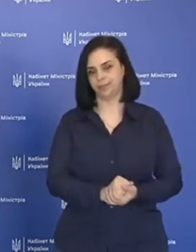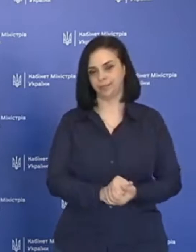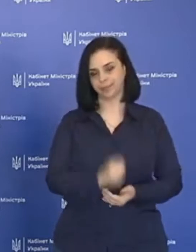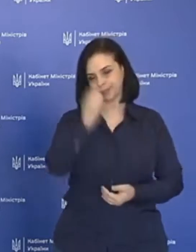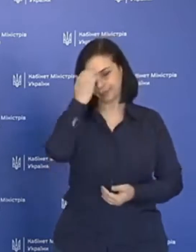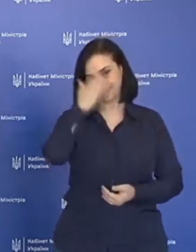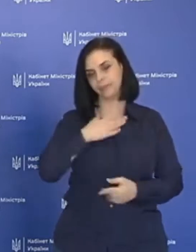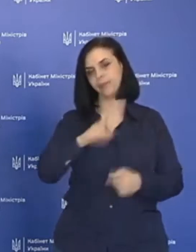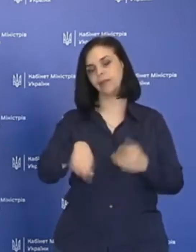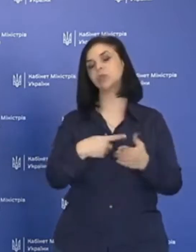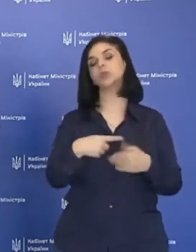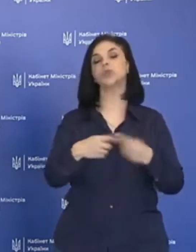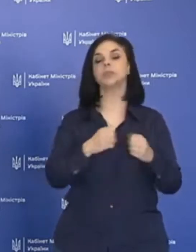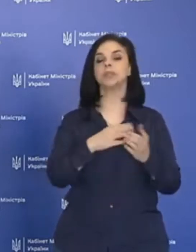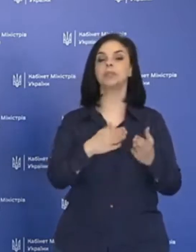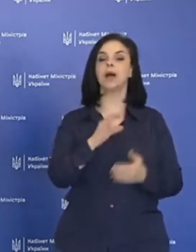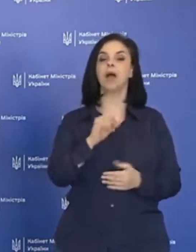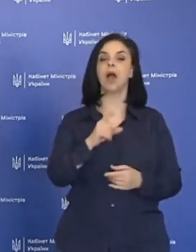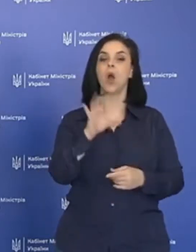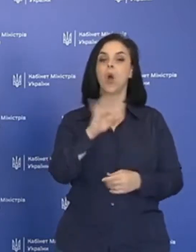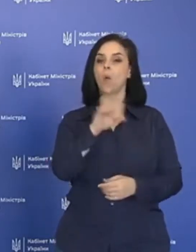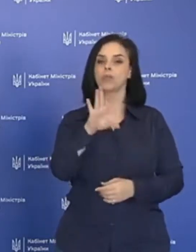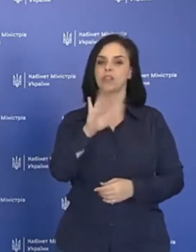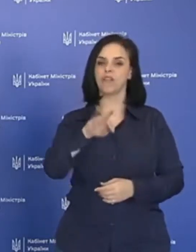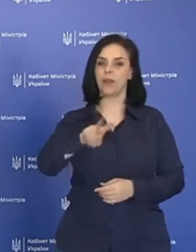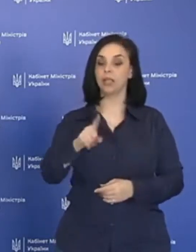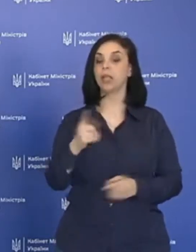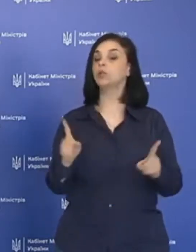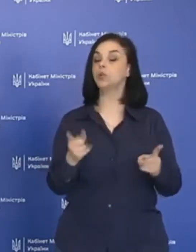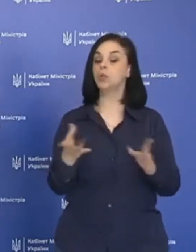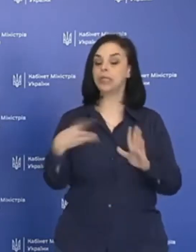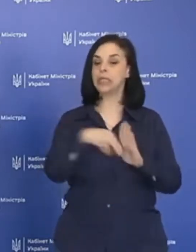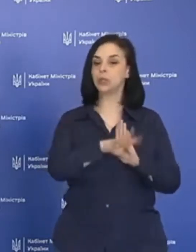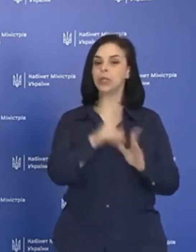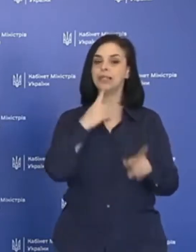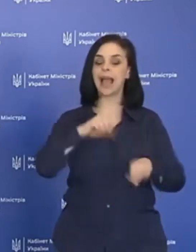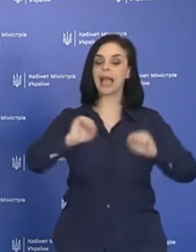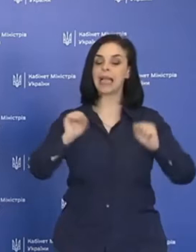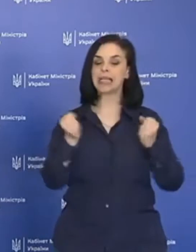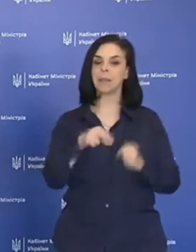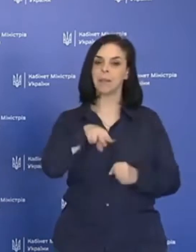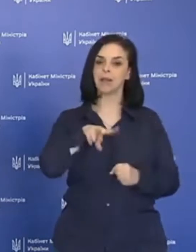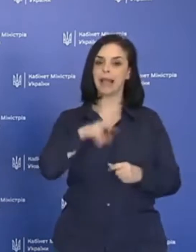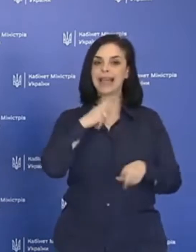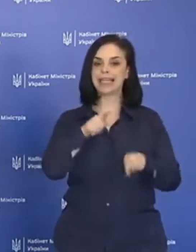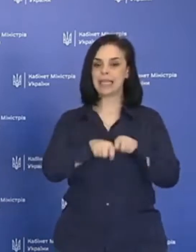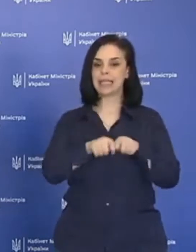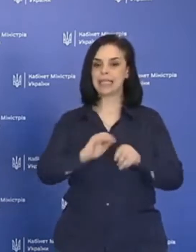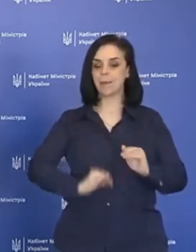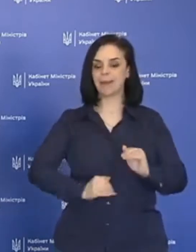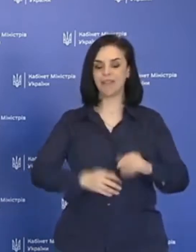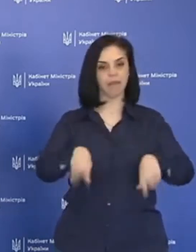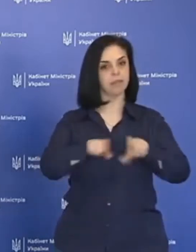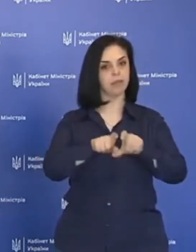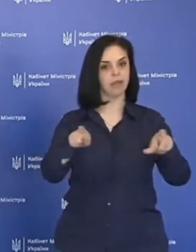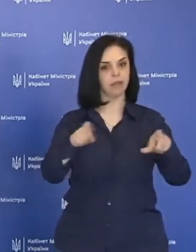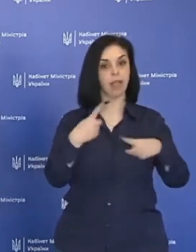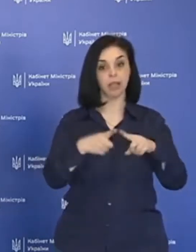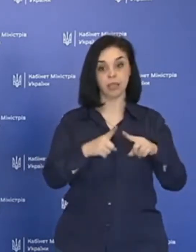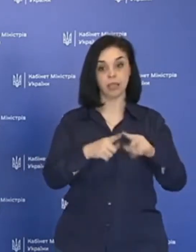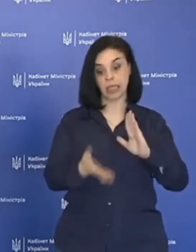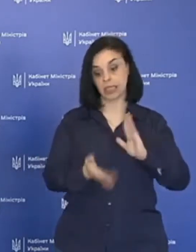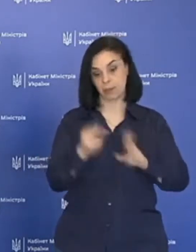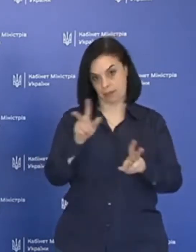COVID-19. Дякуємо. Наступне запитання від обозрівателя. Чому не залучається для експрес та ПЛР-тестів приватні клініки? Це ж